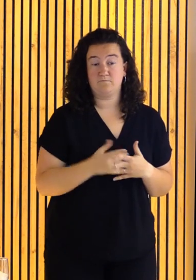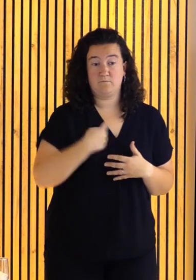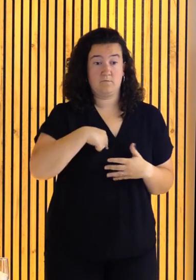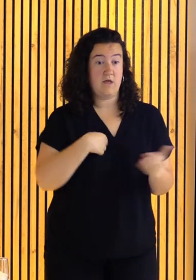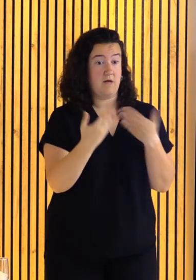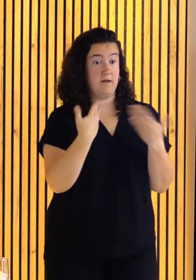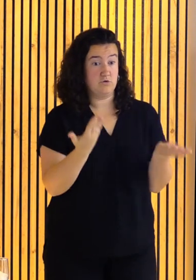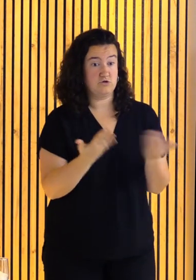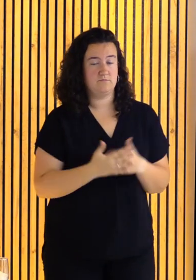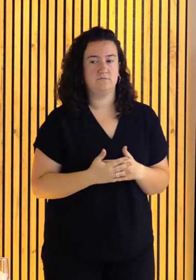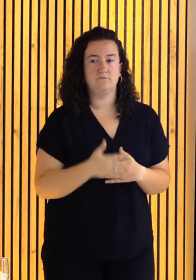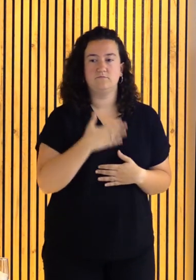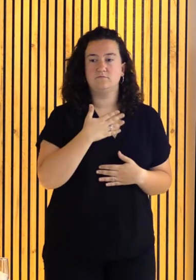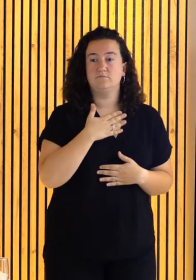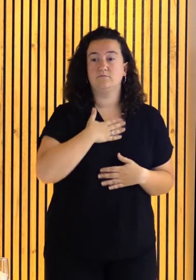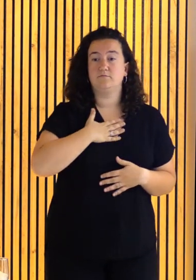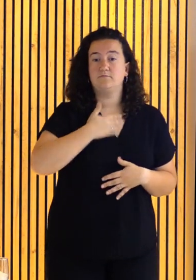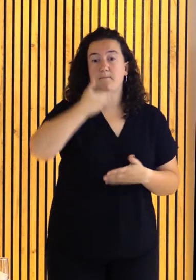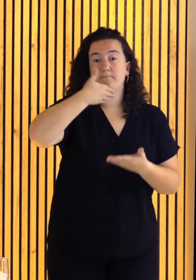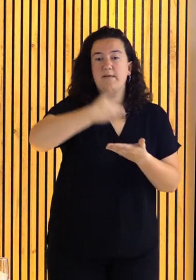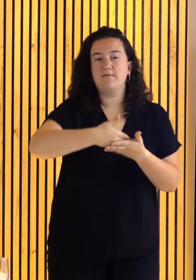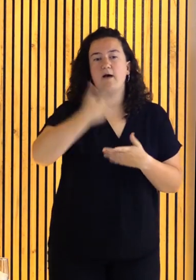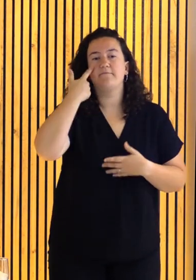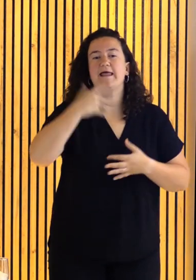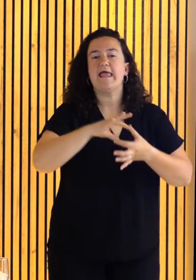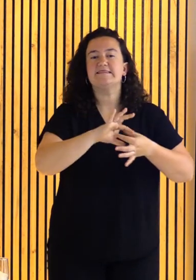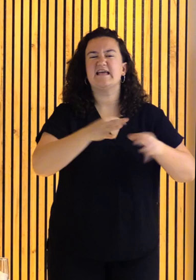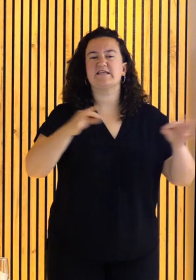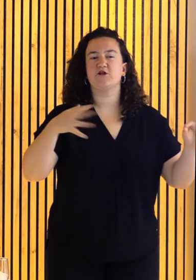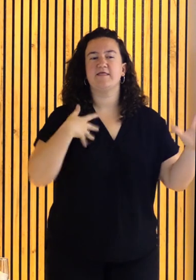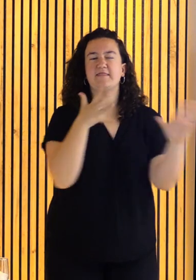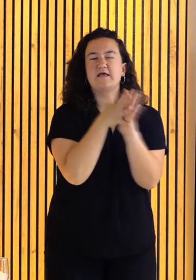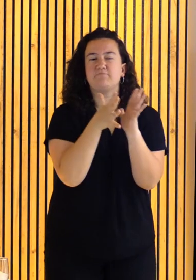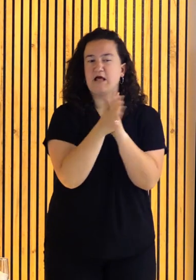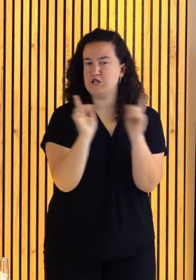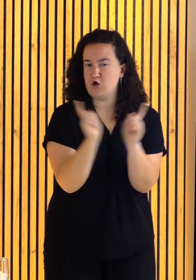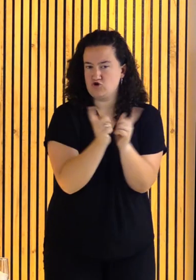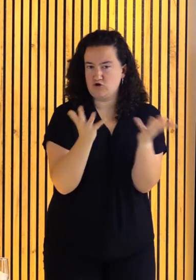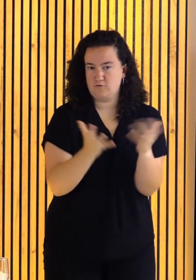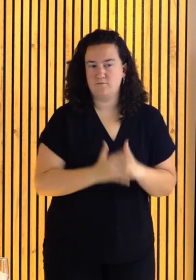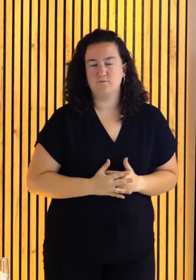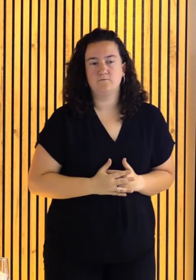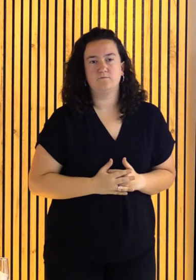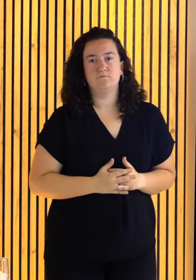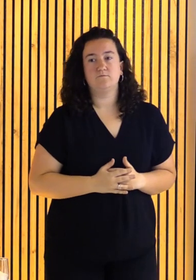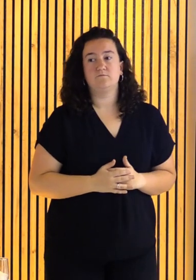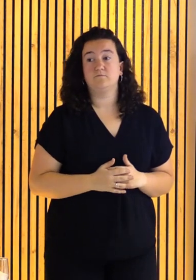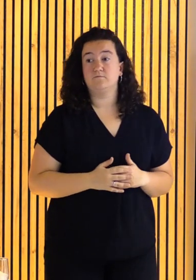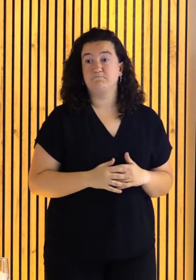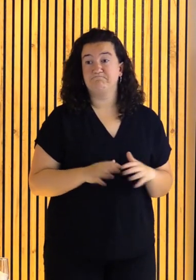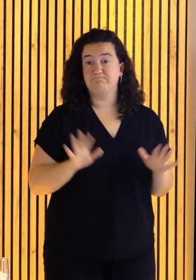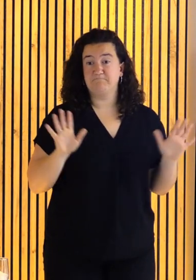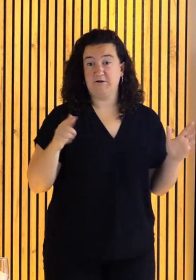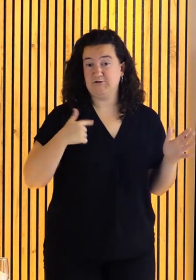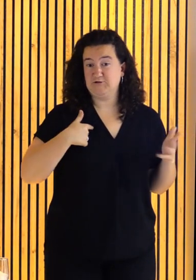jardun genuenez, ba, bueno, eskatu didate interseksionalitateari buruzko azalpentxo bat emateko. Baina, bueno, egia esan, ni ez